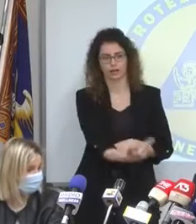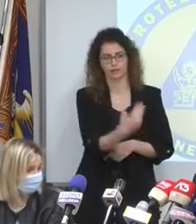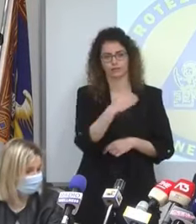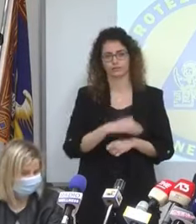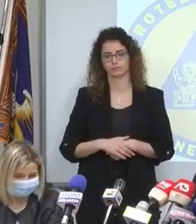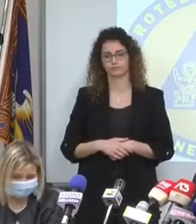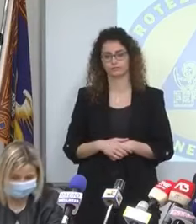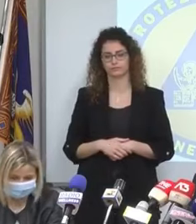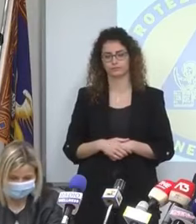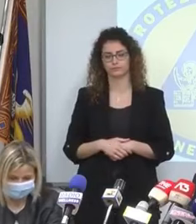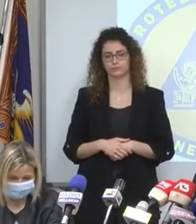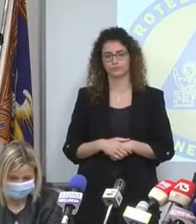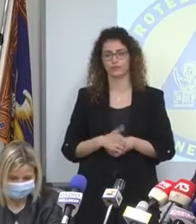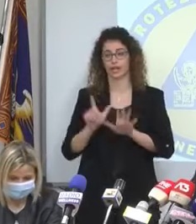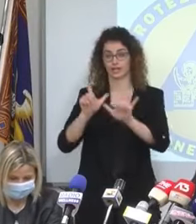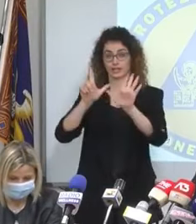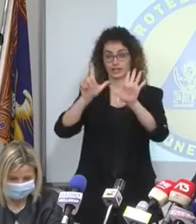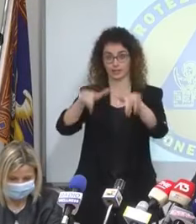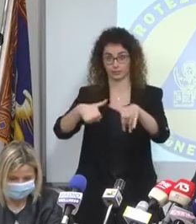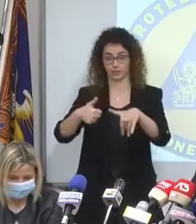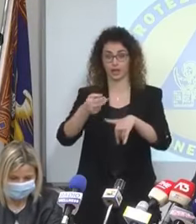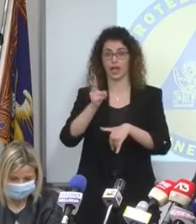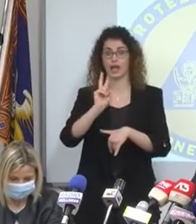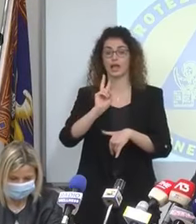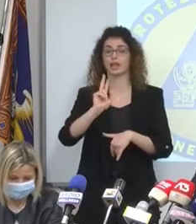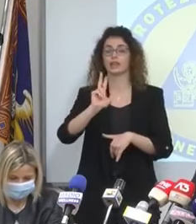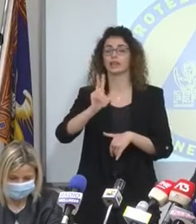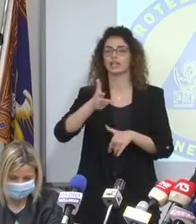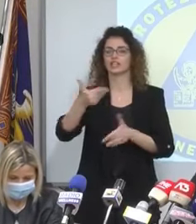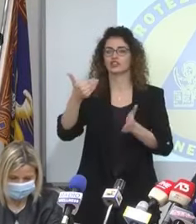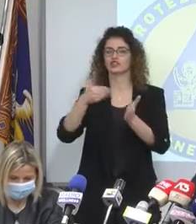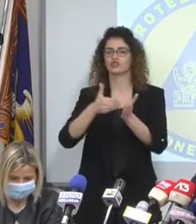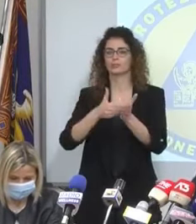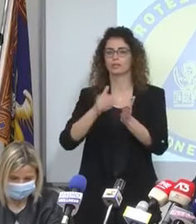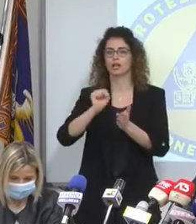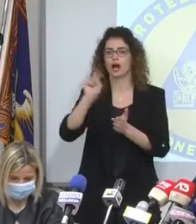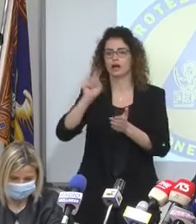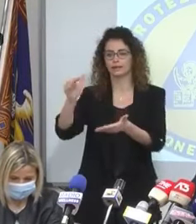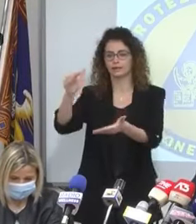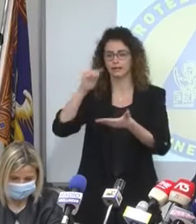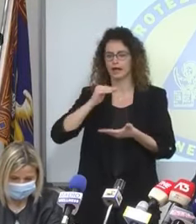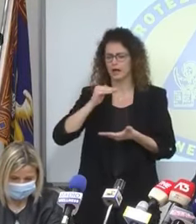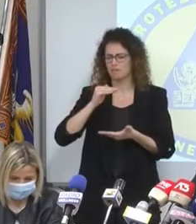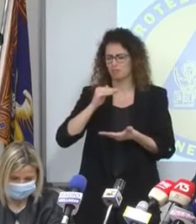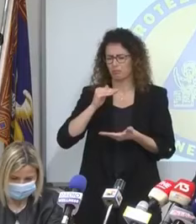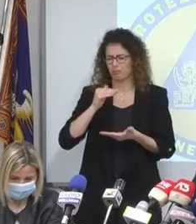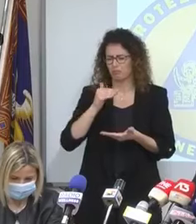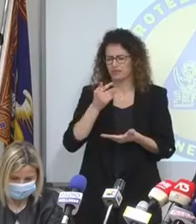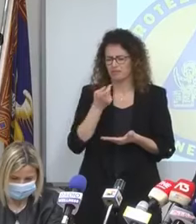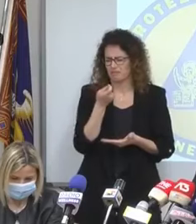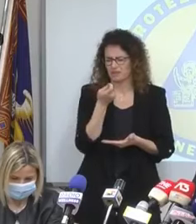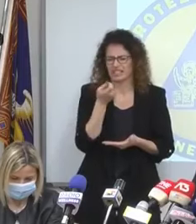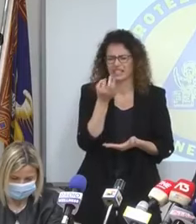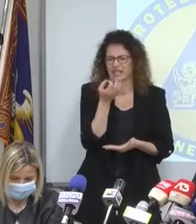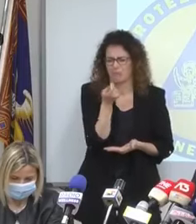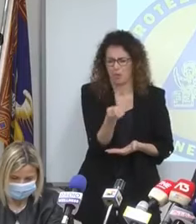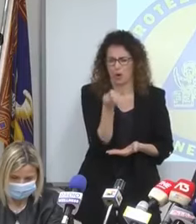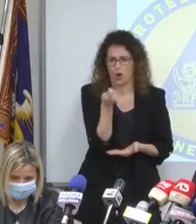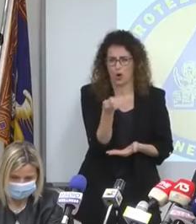grazie. Prossima settimana arrivano 13.000 AstraZeneca, c'è niente, presente? Niente.